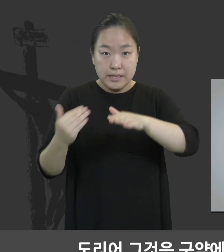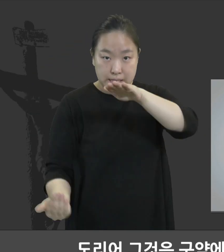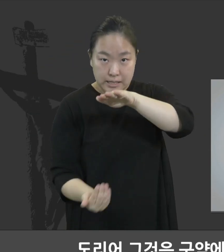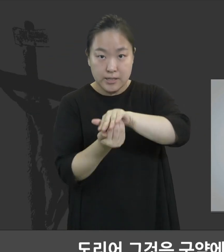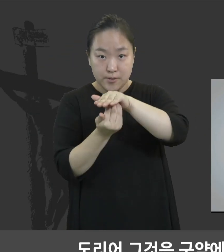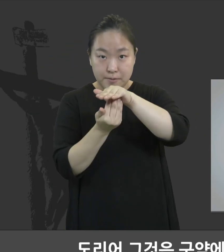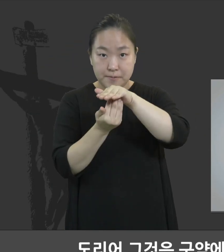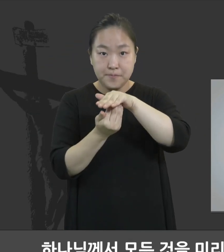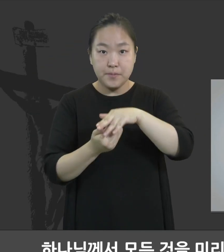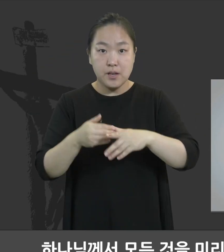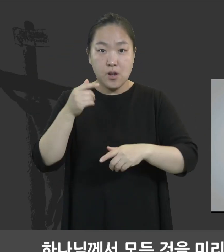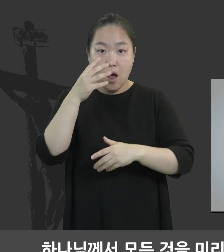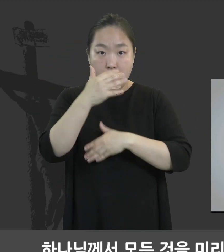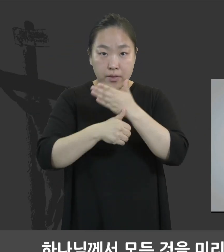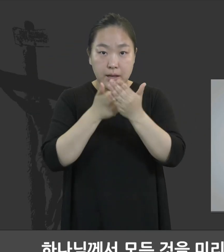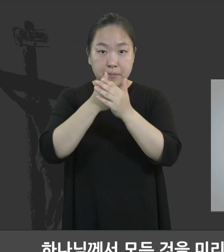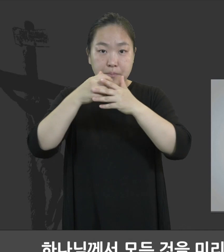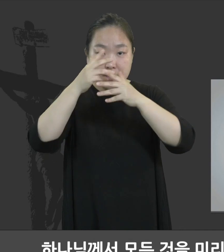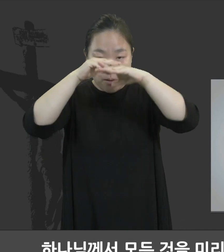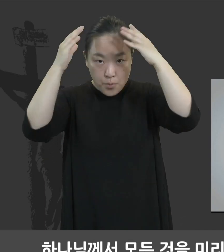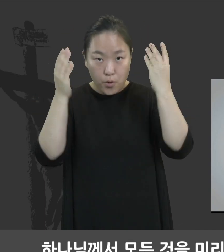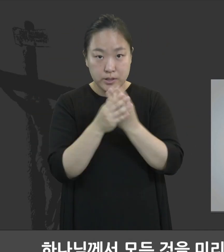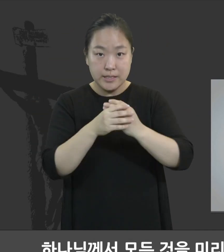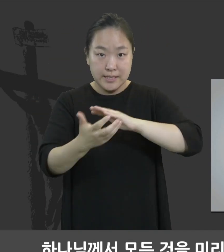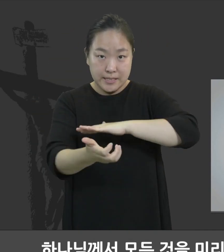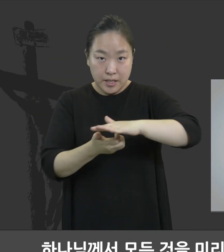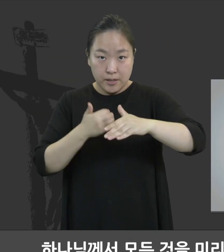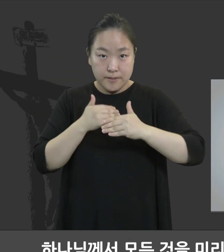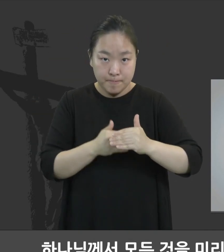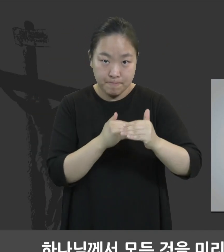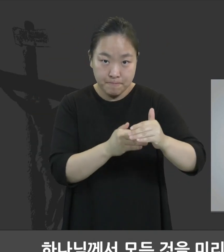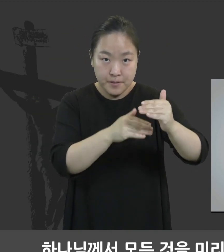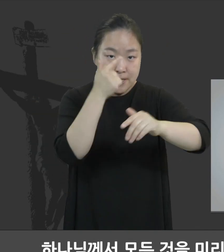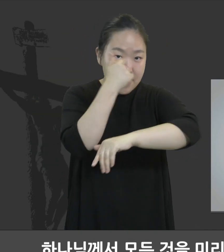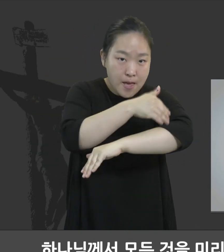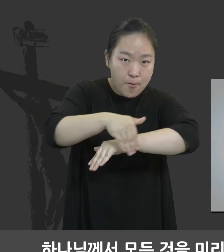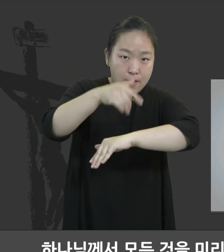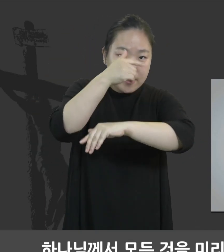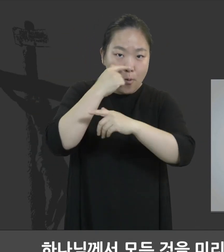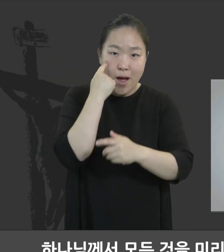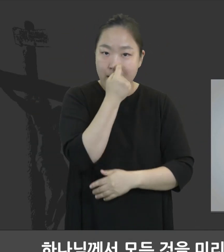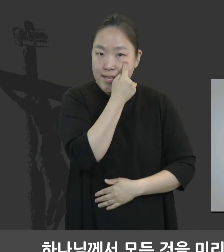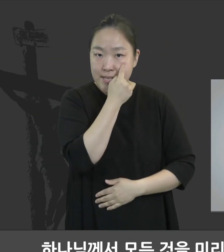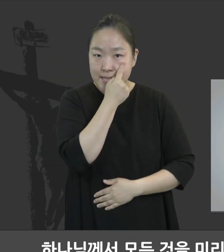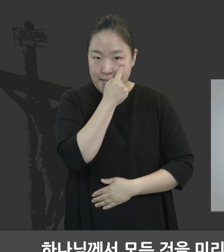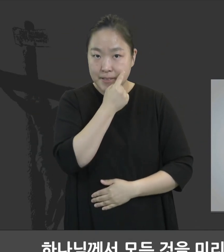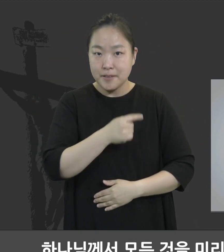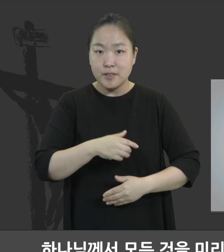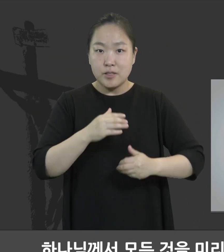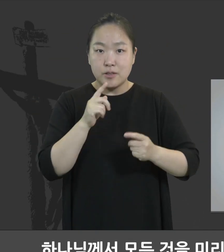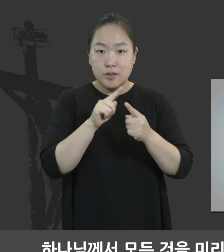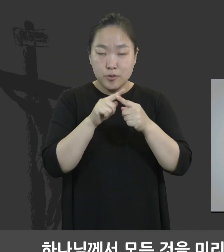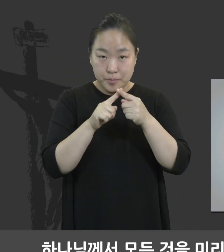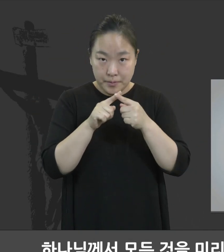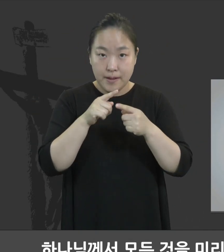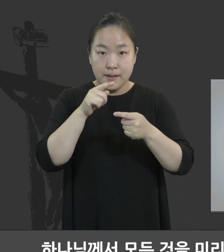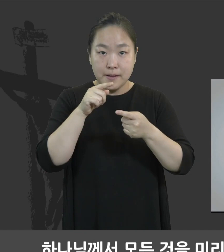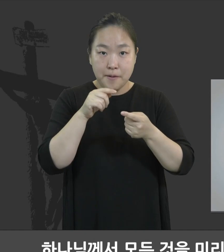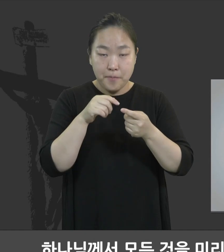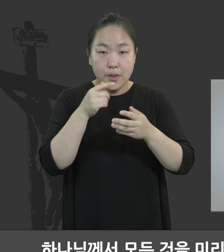성취된 사건이며 하나님께서 모든 것을 미리 작정하셨다는 것을 확인하는 사건임을 힘주어